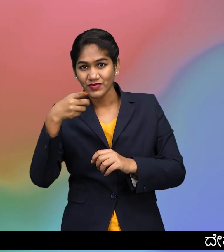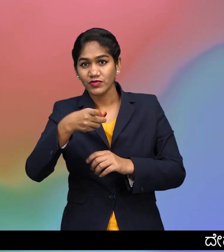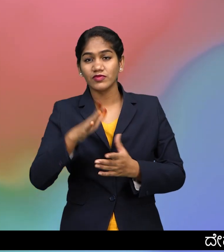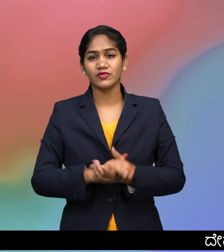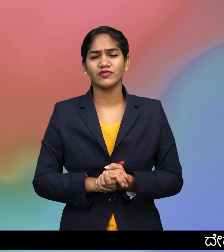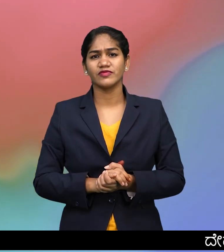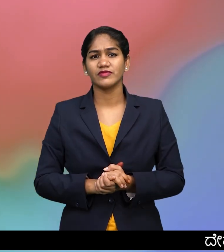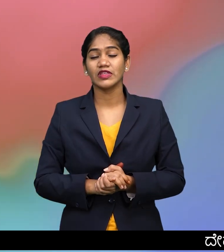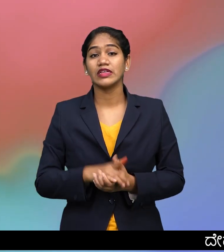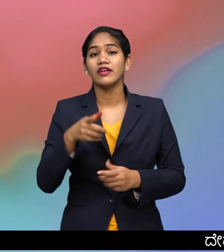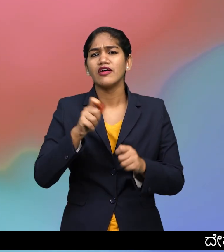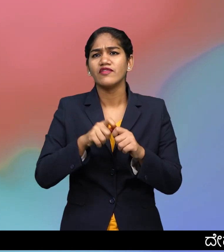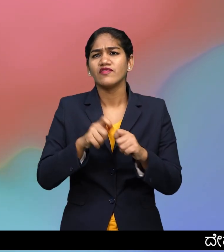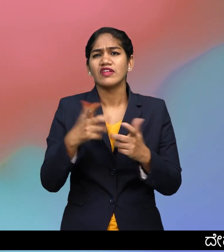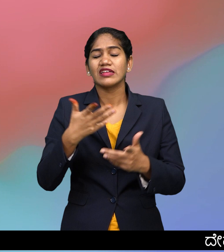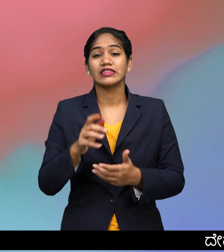ದೇಹದ ಉಷ್ಣತೆ,